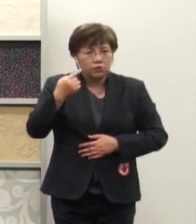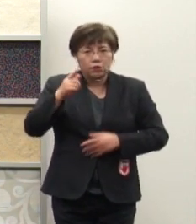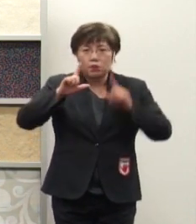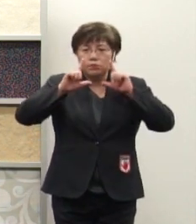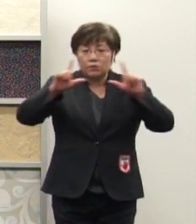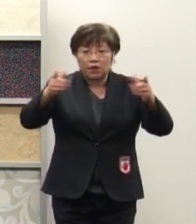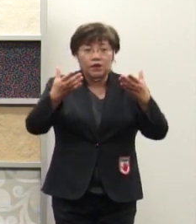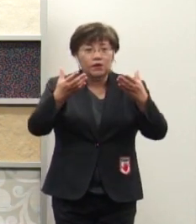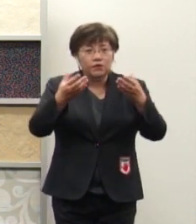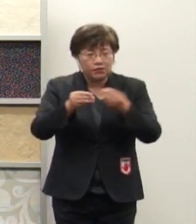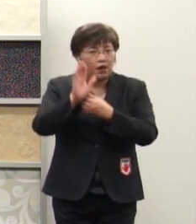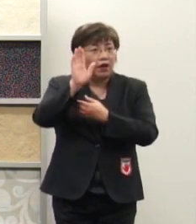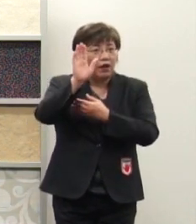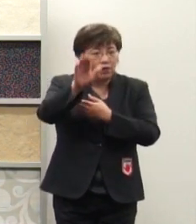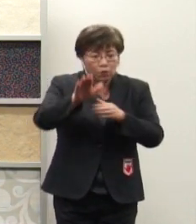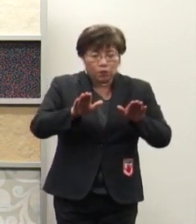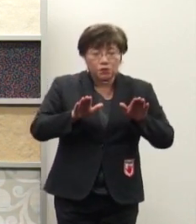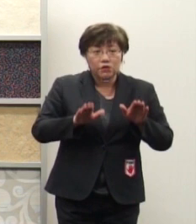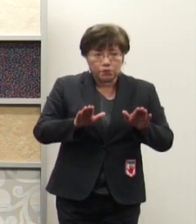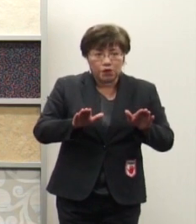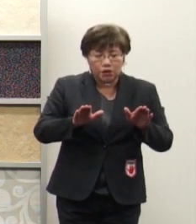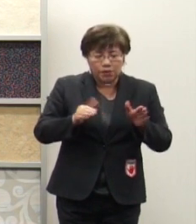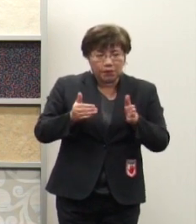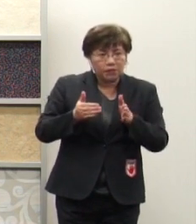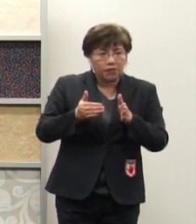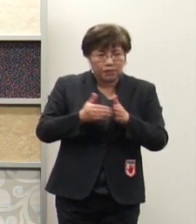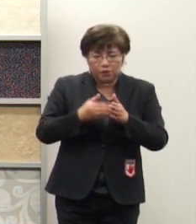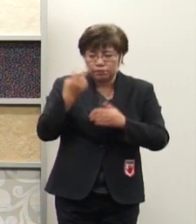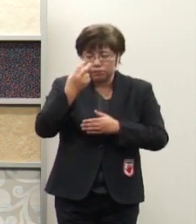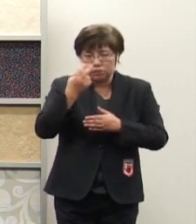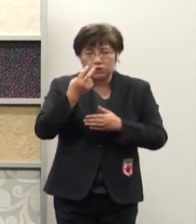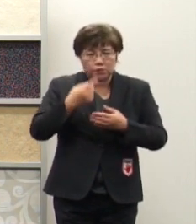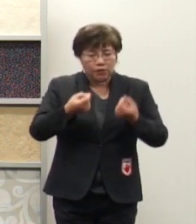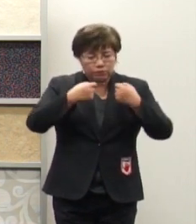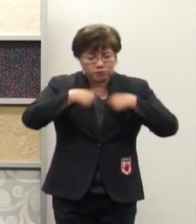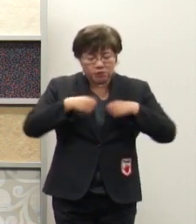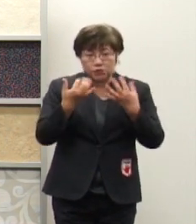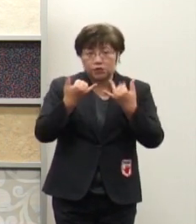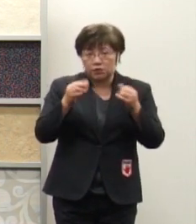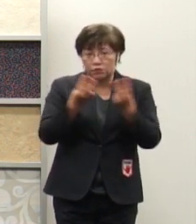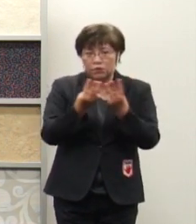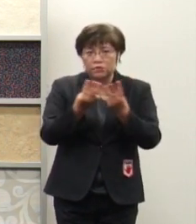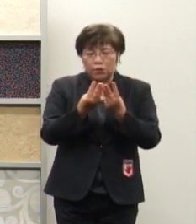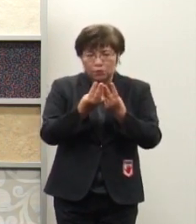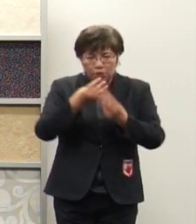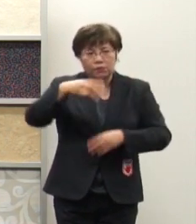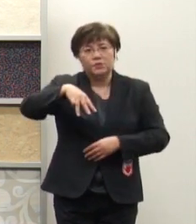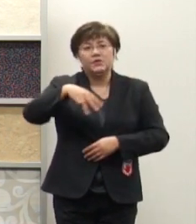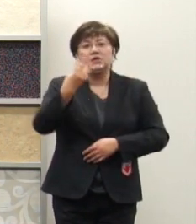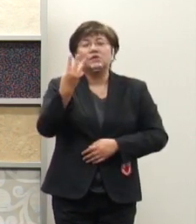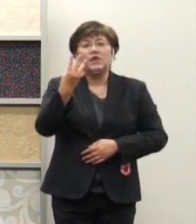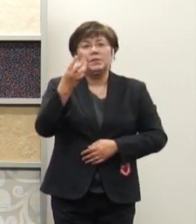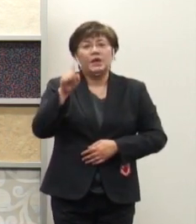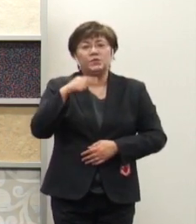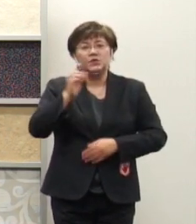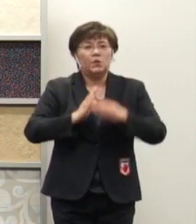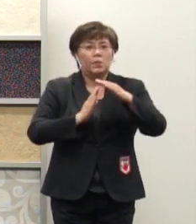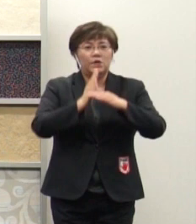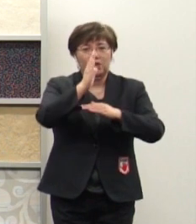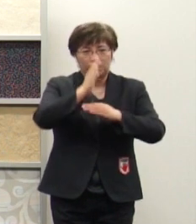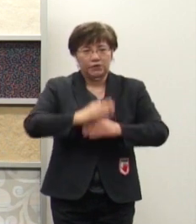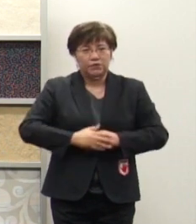後、現時点までに判明している新規感染者数はすでに300人を超えております